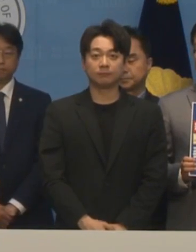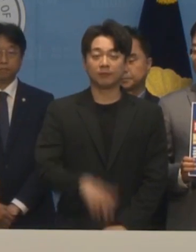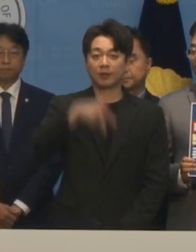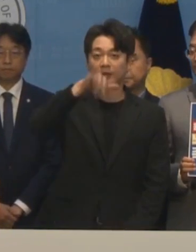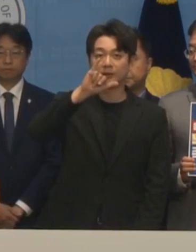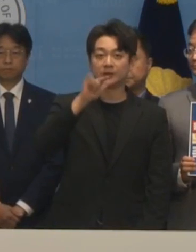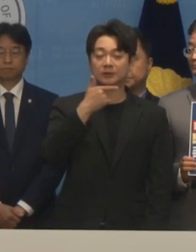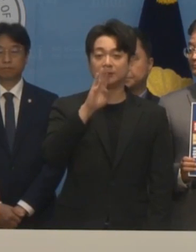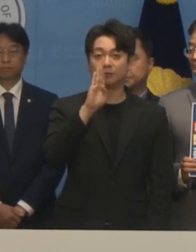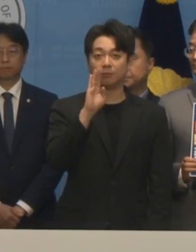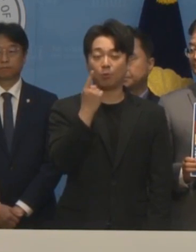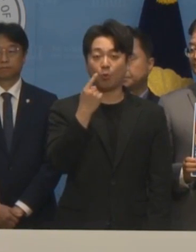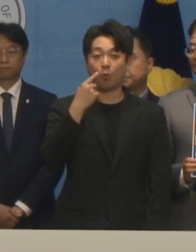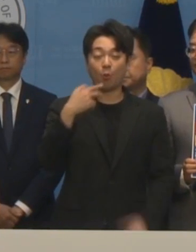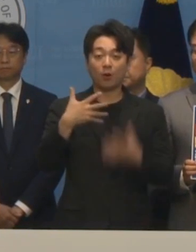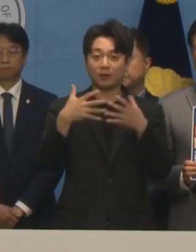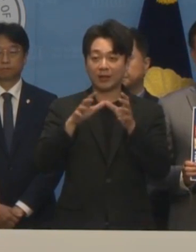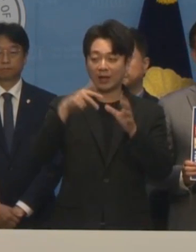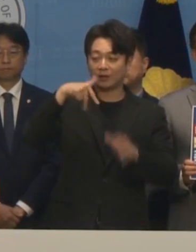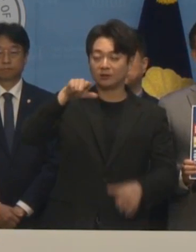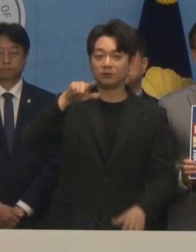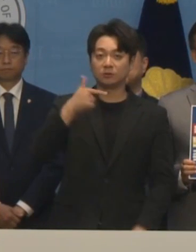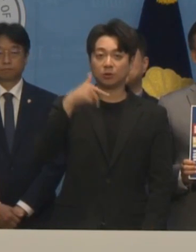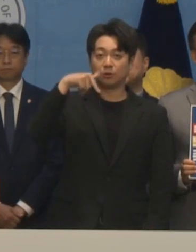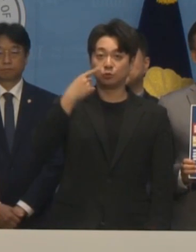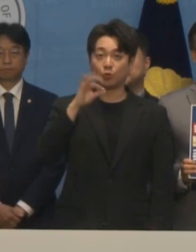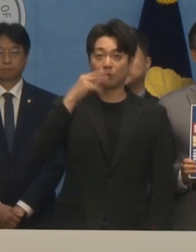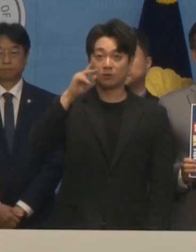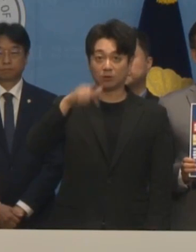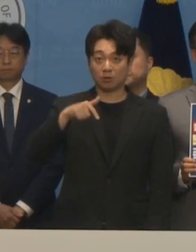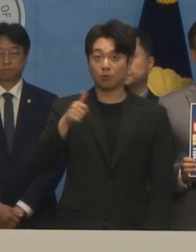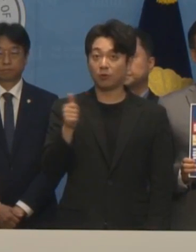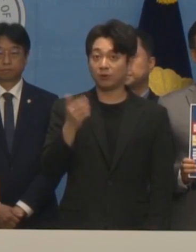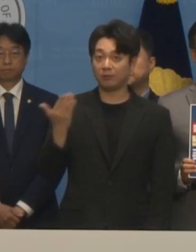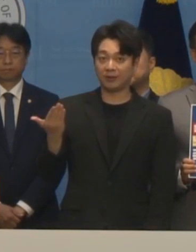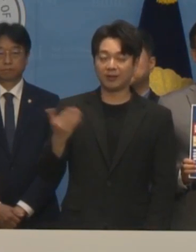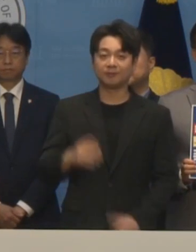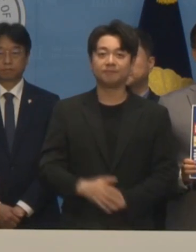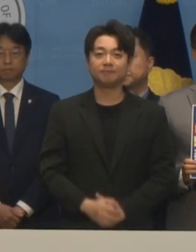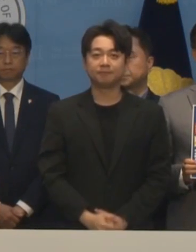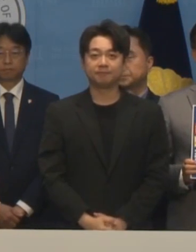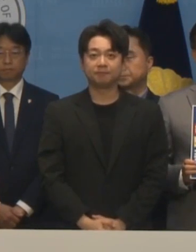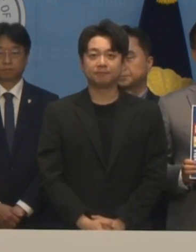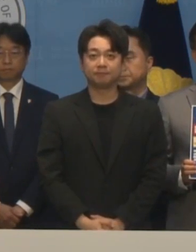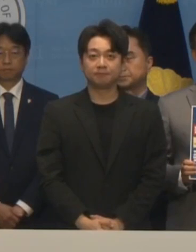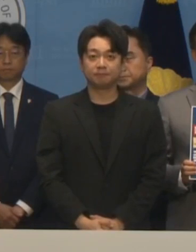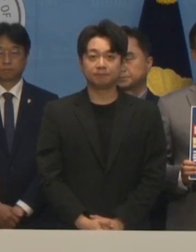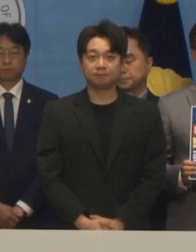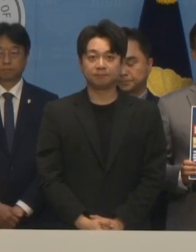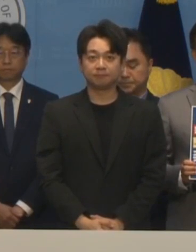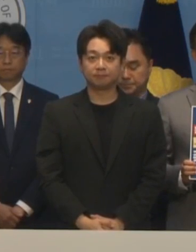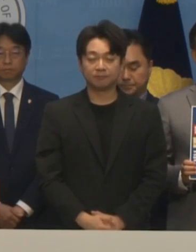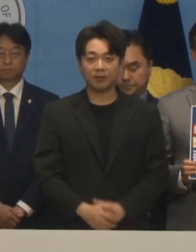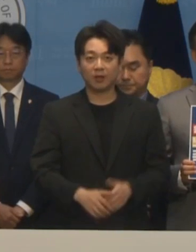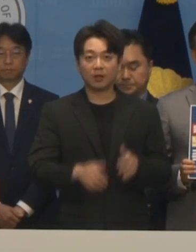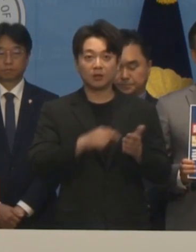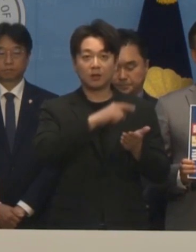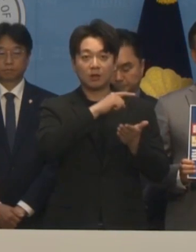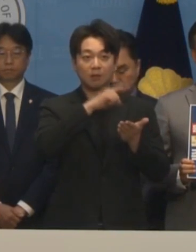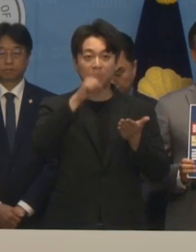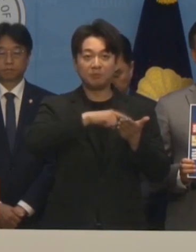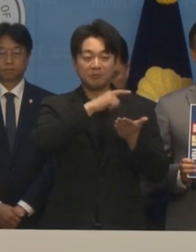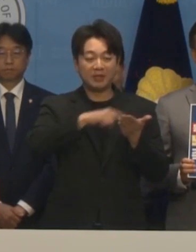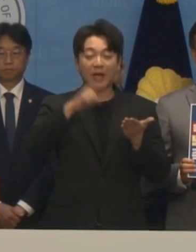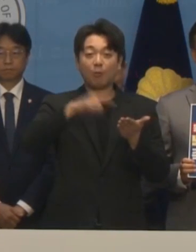진보당 전종덕 의원입니다. 진짜 사장 교섭법, 손해폭탄 금지법, 노조법